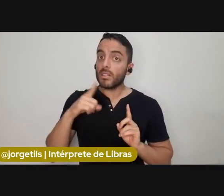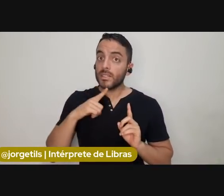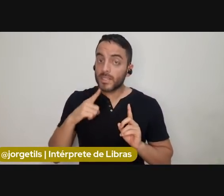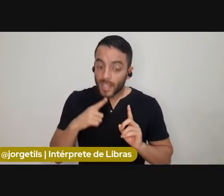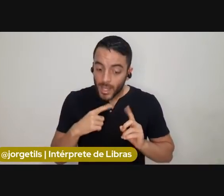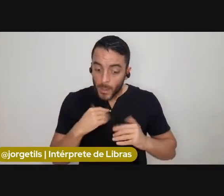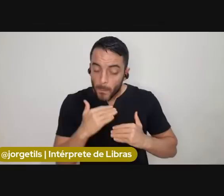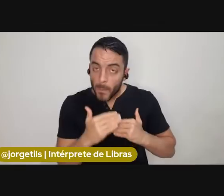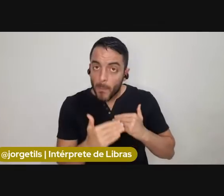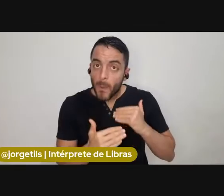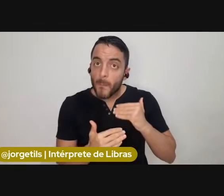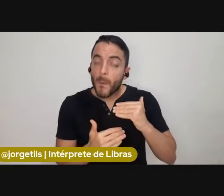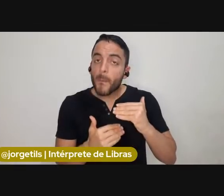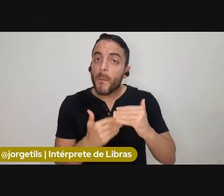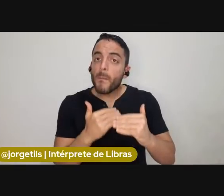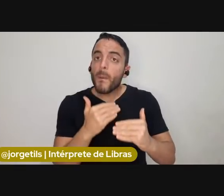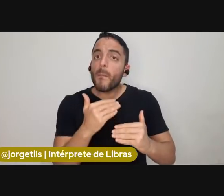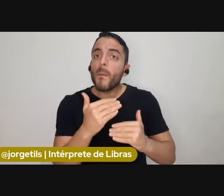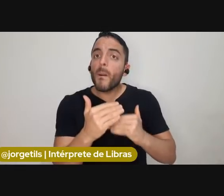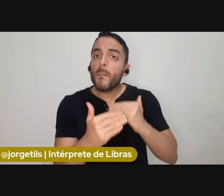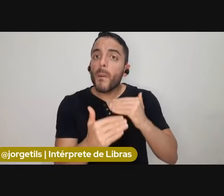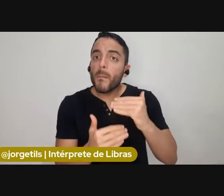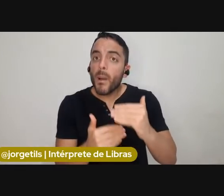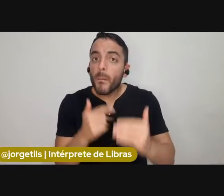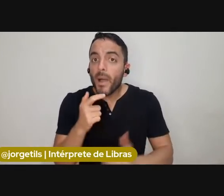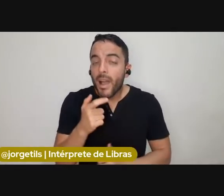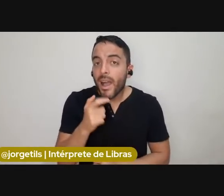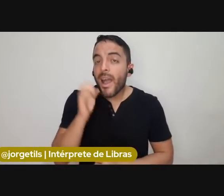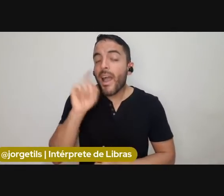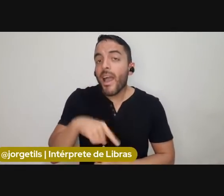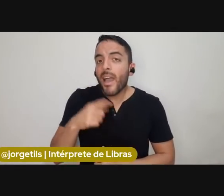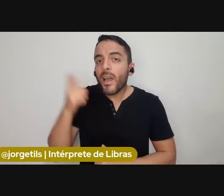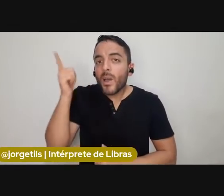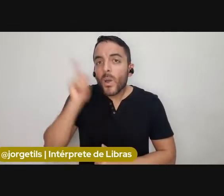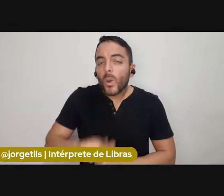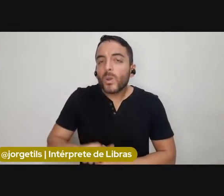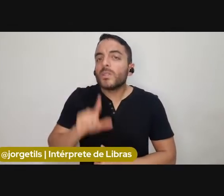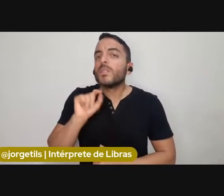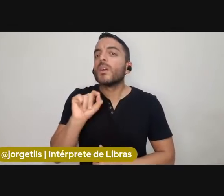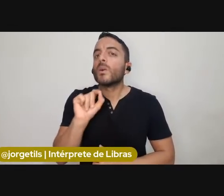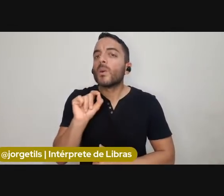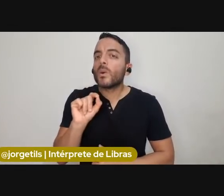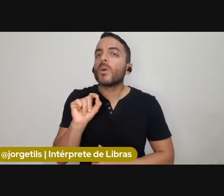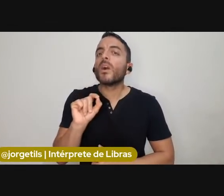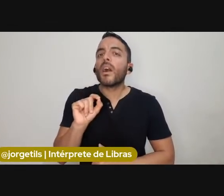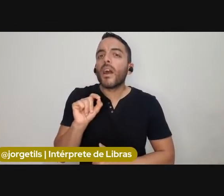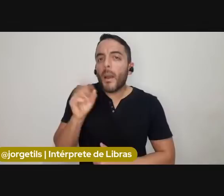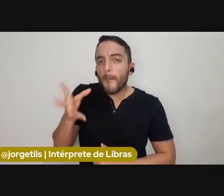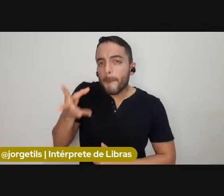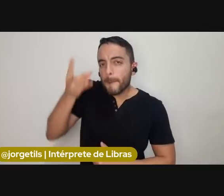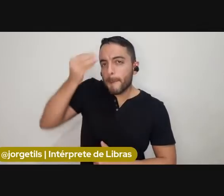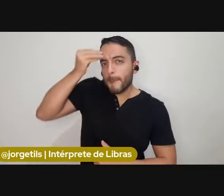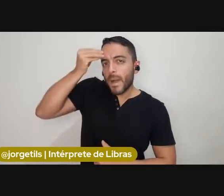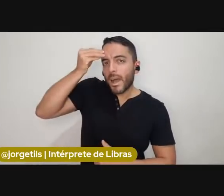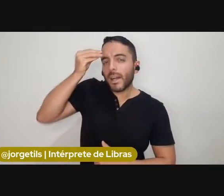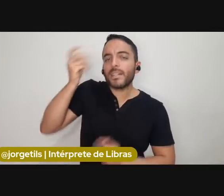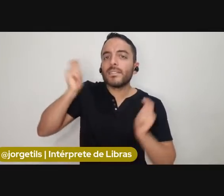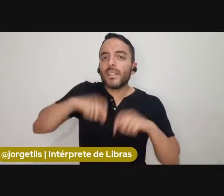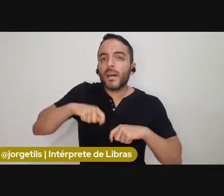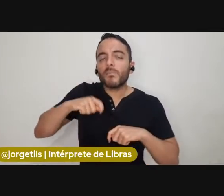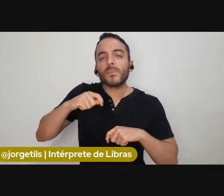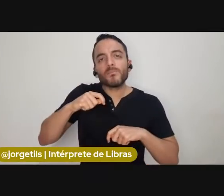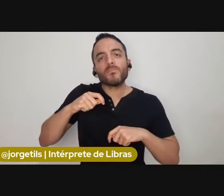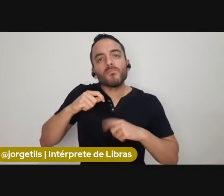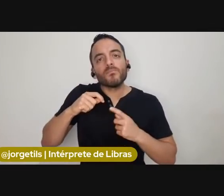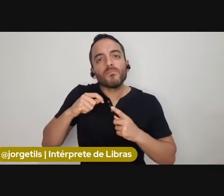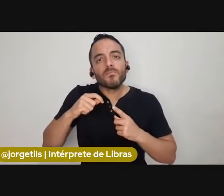da consciência que apreende o saber saber as coisas, enfim, e esse saber